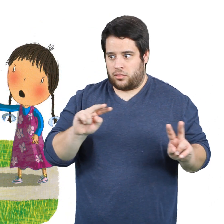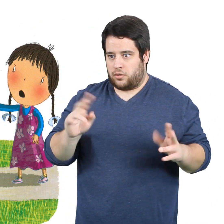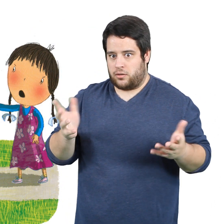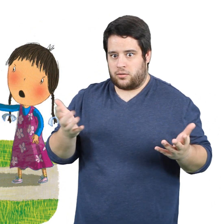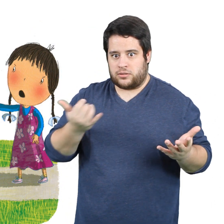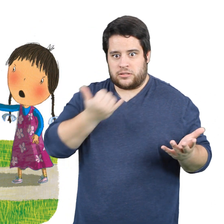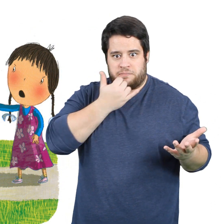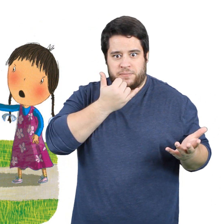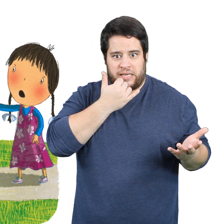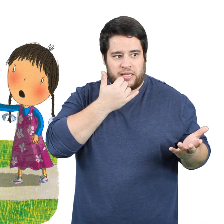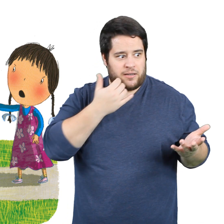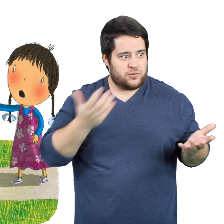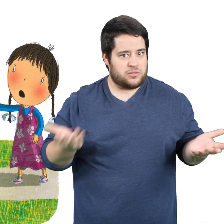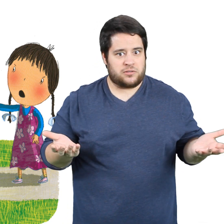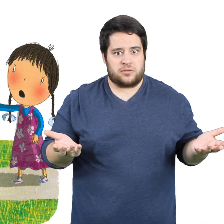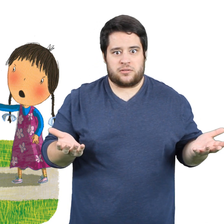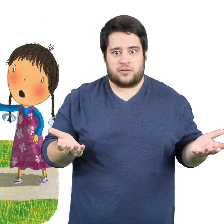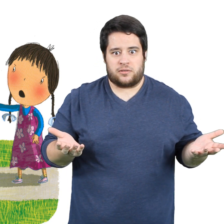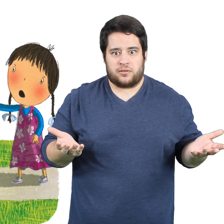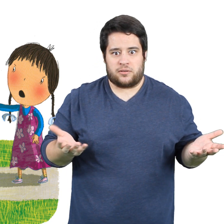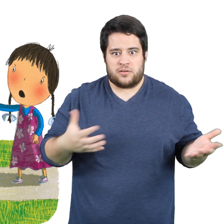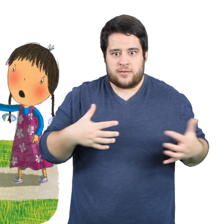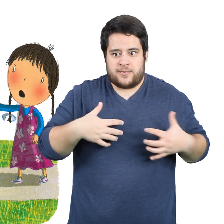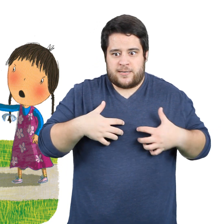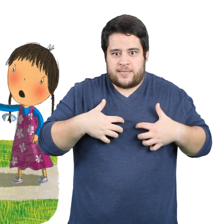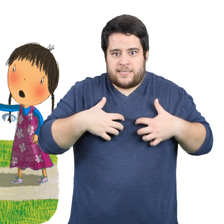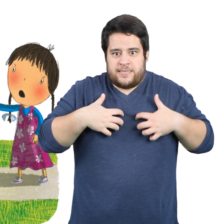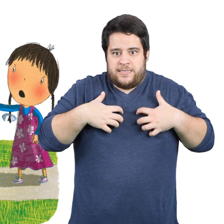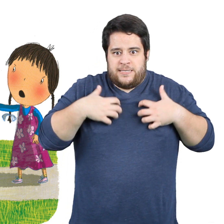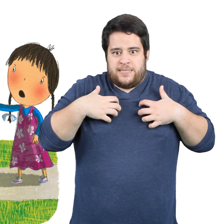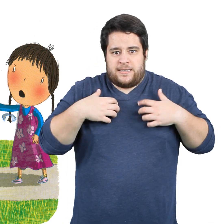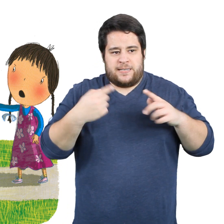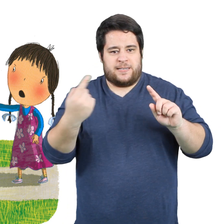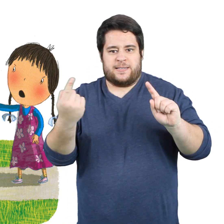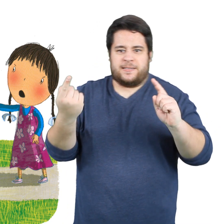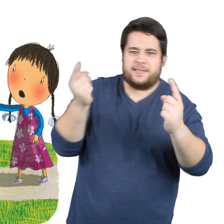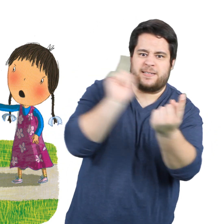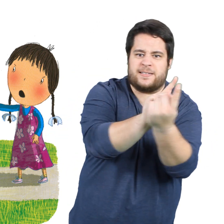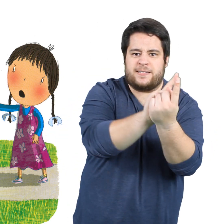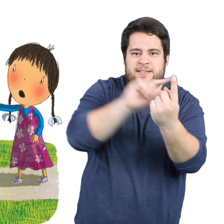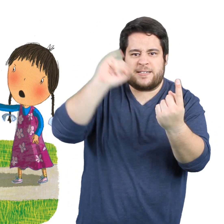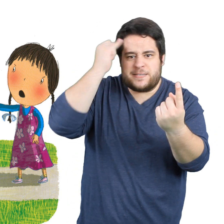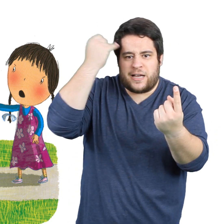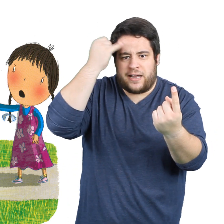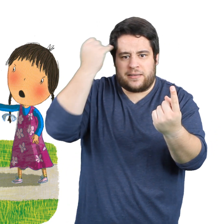Julie observa la scène et se posta devant Jack pour le gronder.